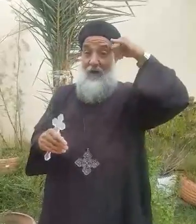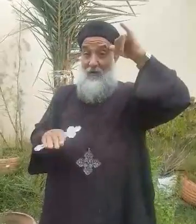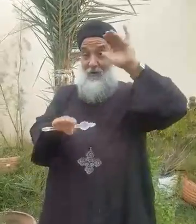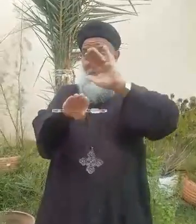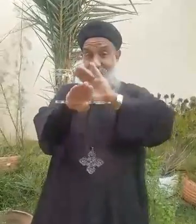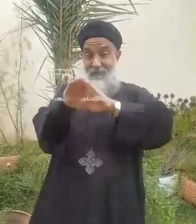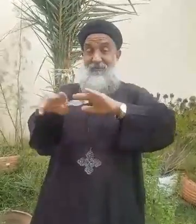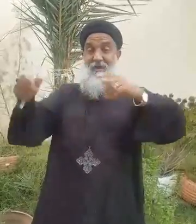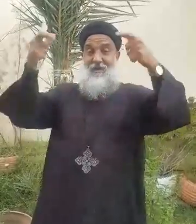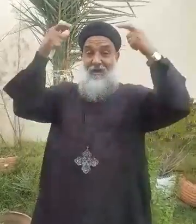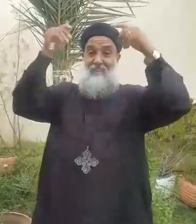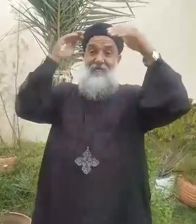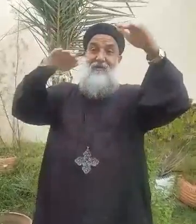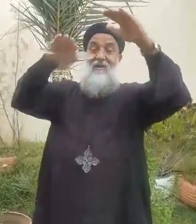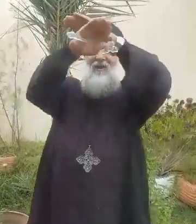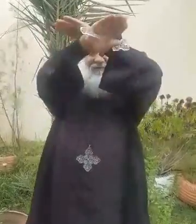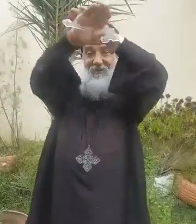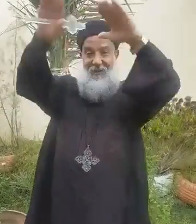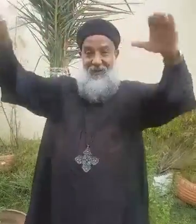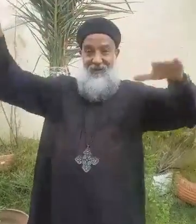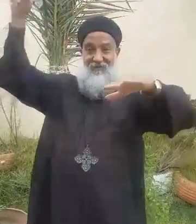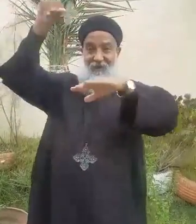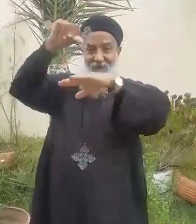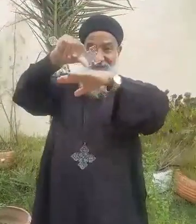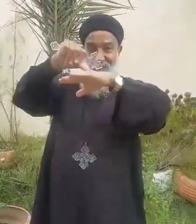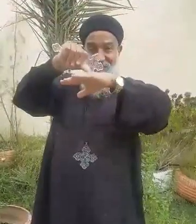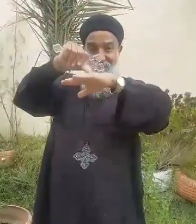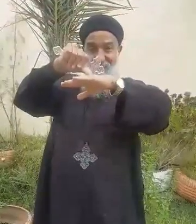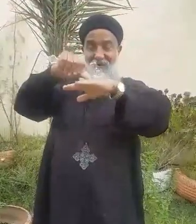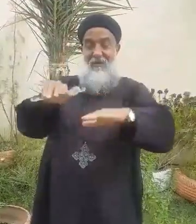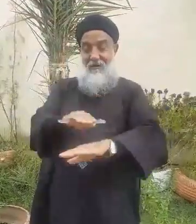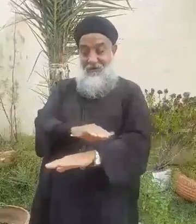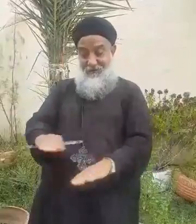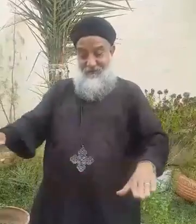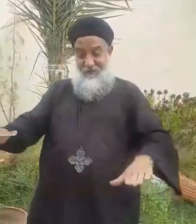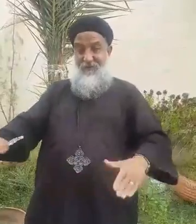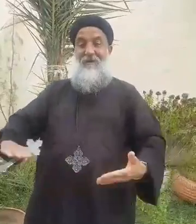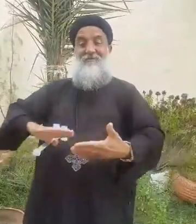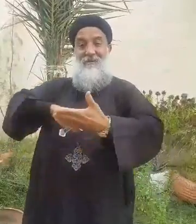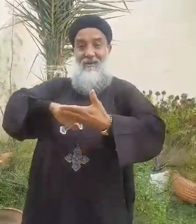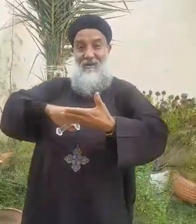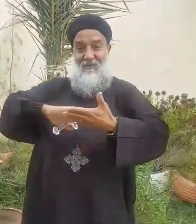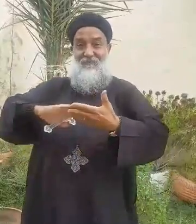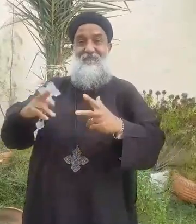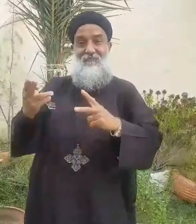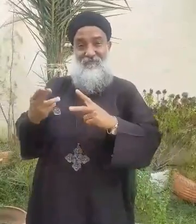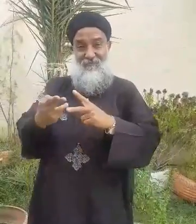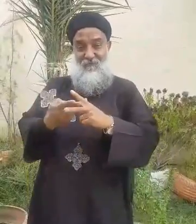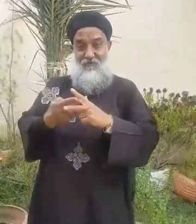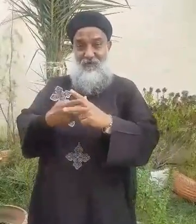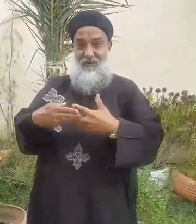الرعاه المجد لله في الاعالي وعلى الارض السلام